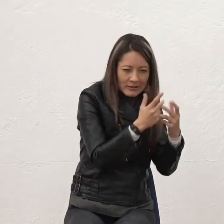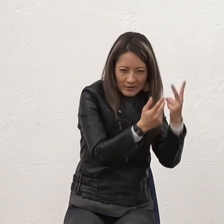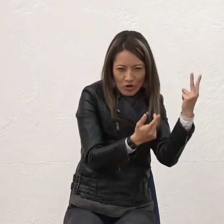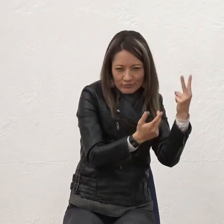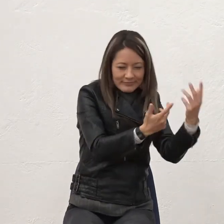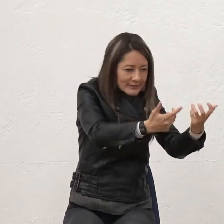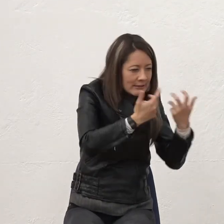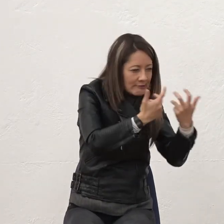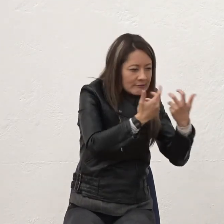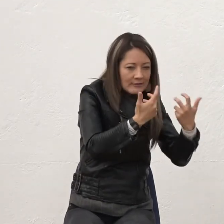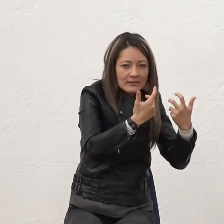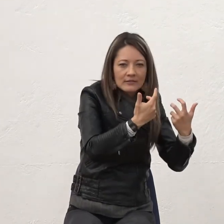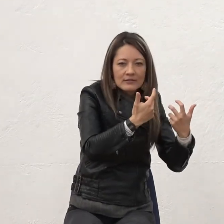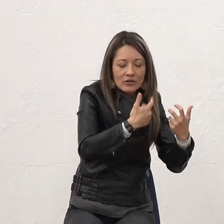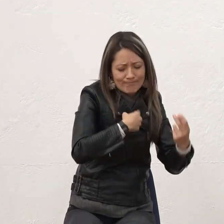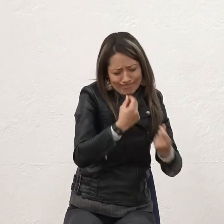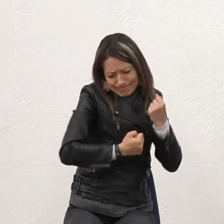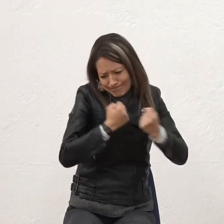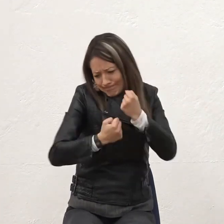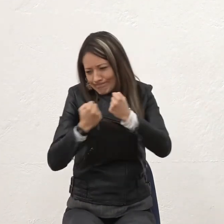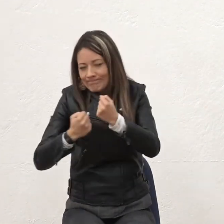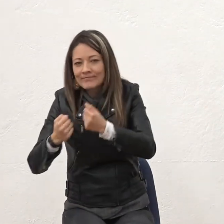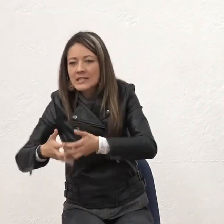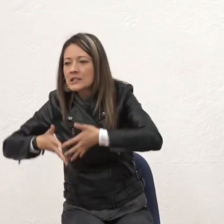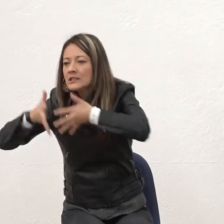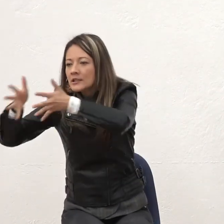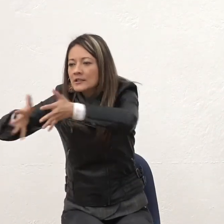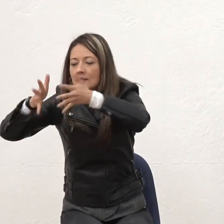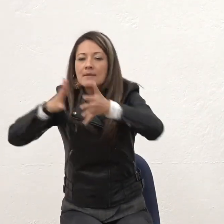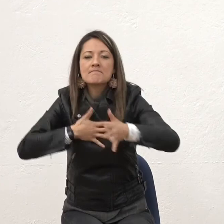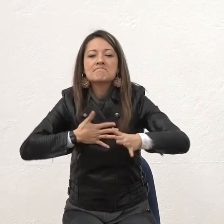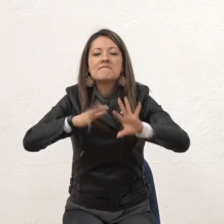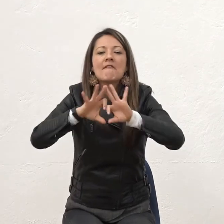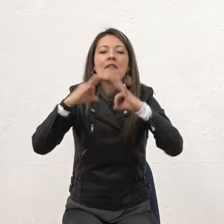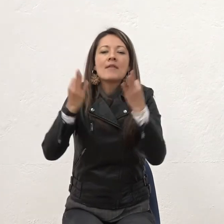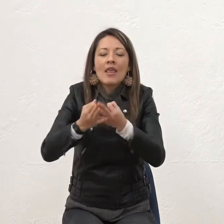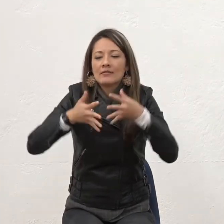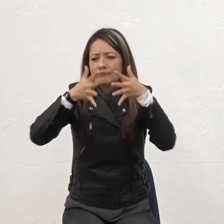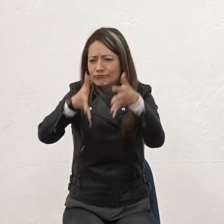pareja nos enseñaba, corríamos a enseñarle a nuestra